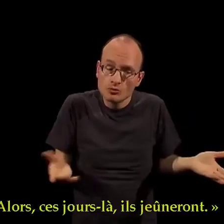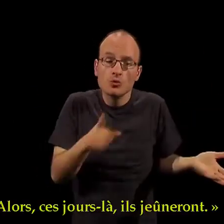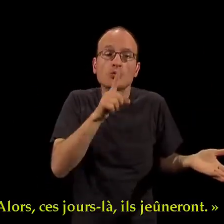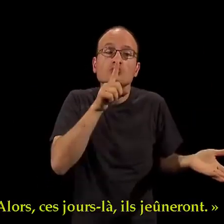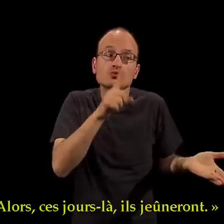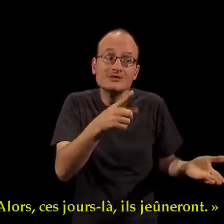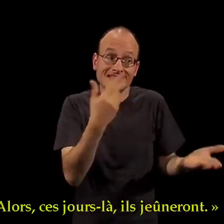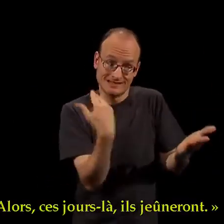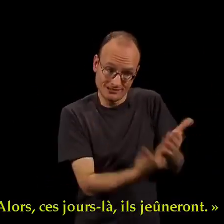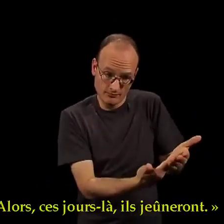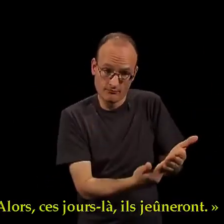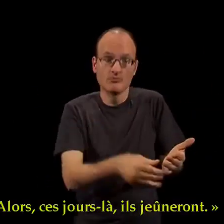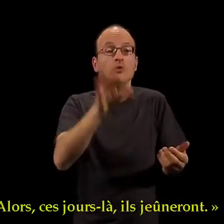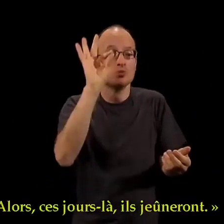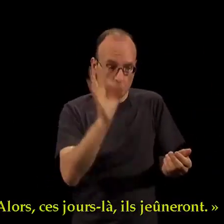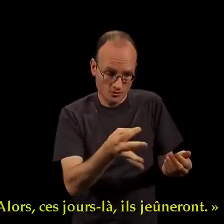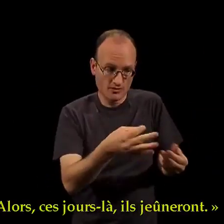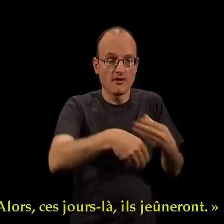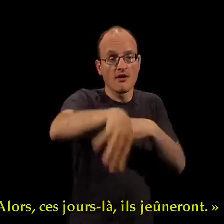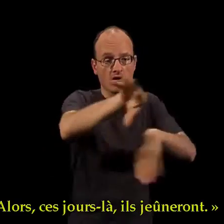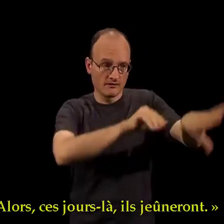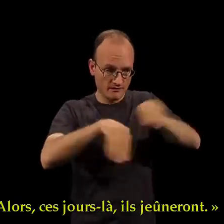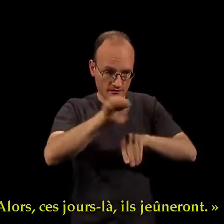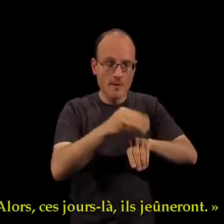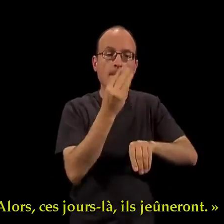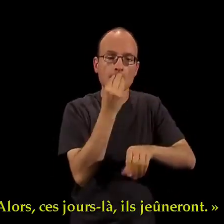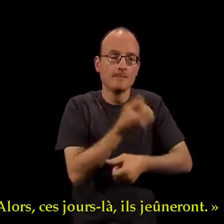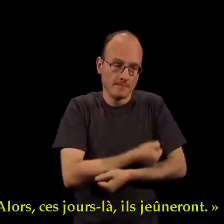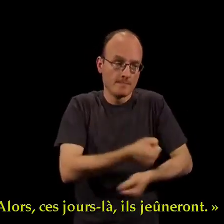Alors, ces jours-là, ils jeûneront.